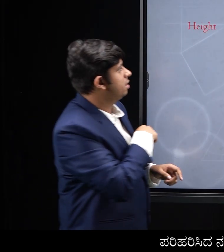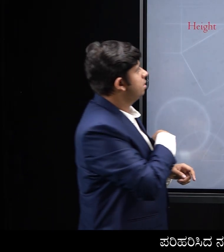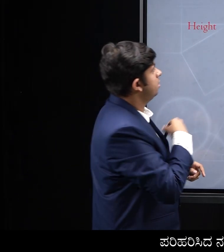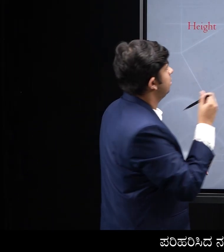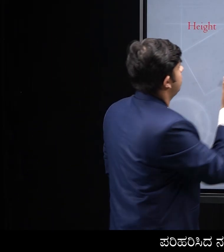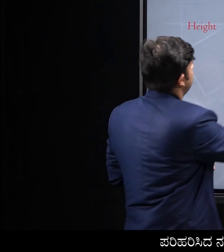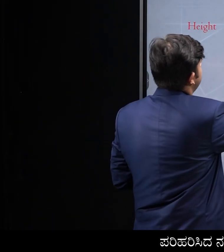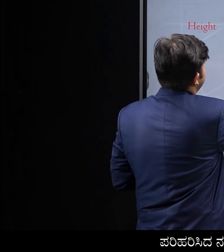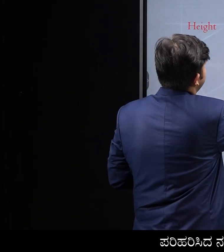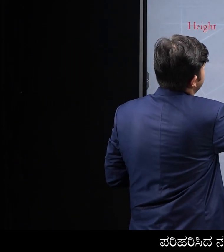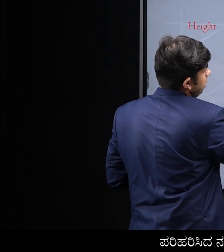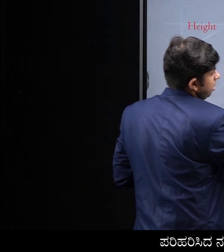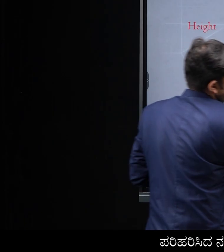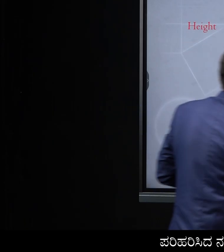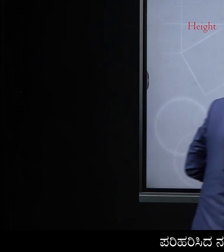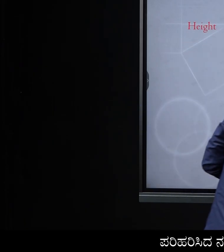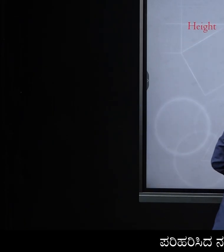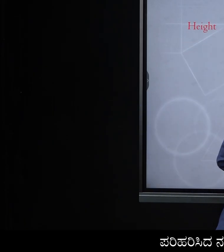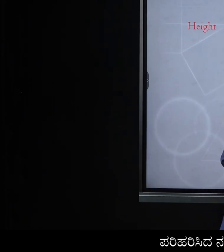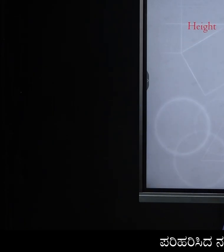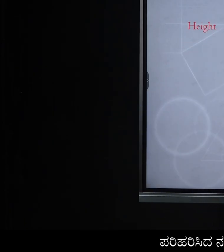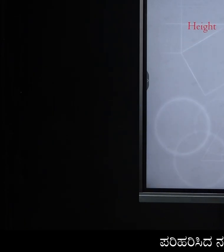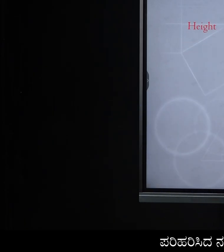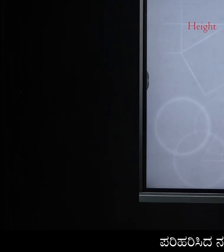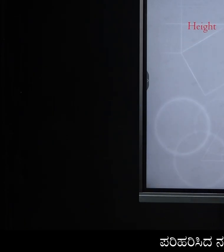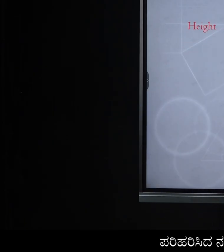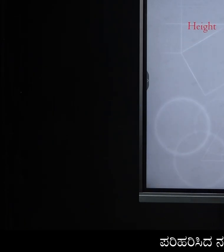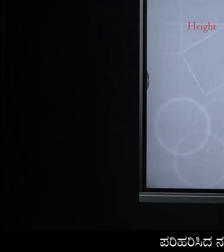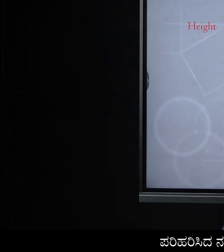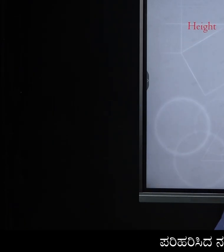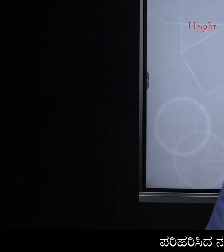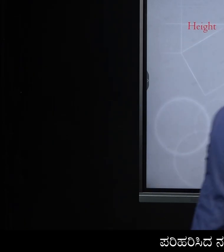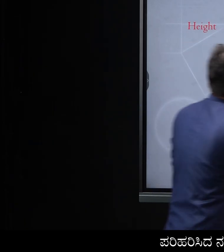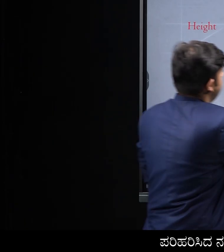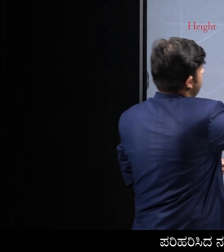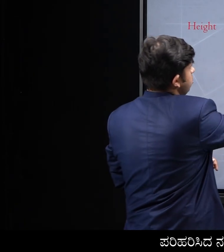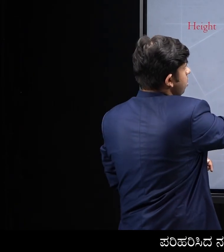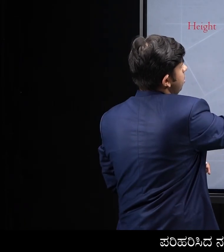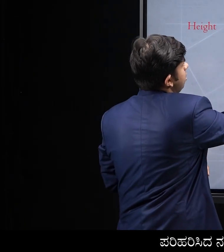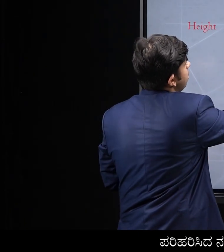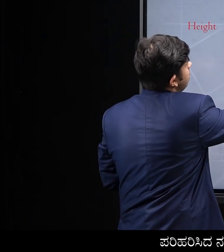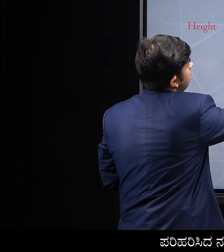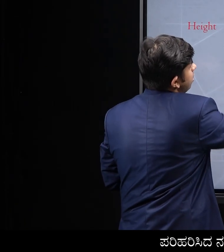ಪರಿಹರಿಸಿದ ನಂತರ ನಾವು ಪಡೆಯುತ್ತೇವೆ ಸ್ಕ್ವೇರ್ ರೂಟ್ ಆಫ್ 64 ಮೈನಸ್ 4